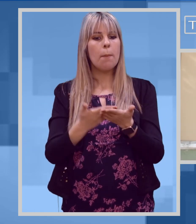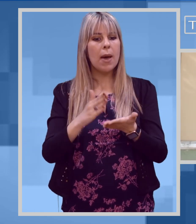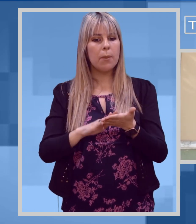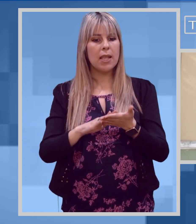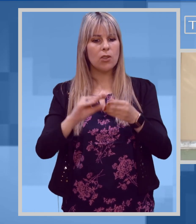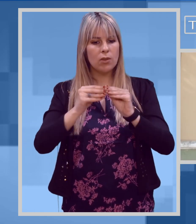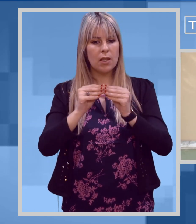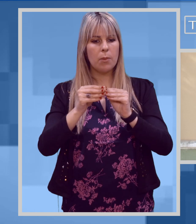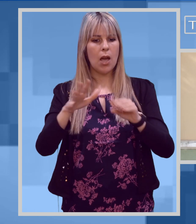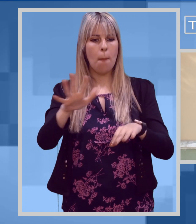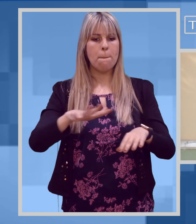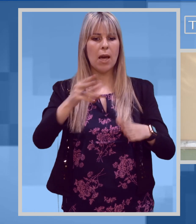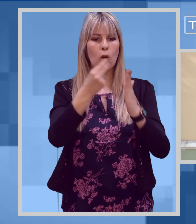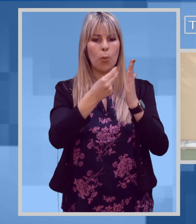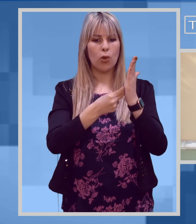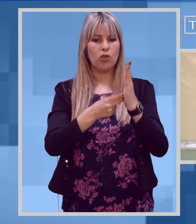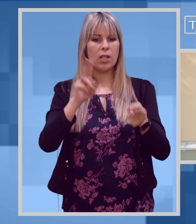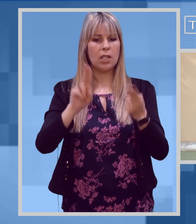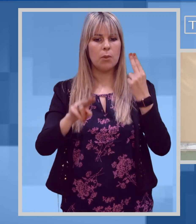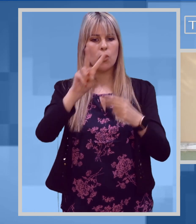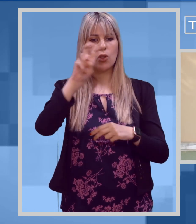i suoi frutti.